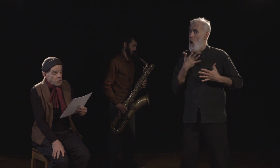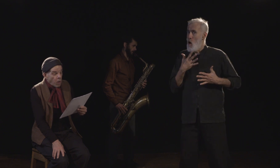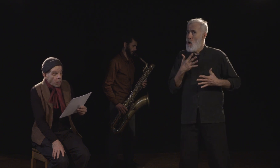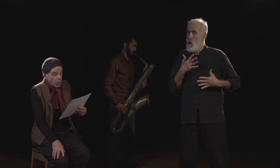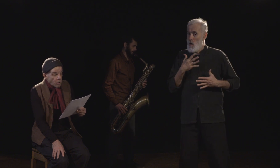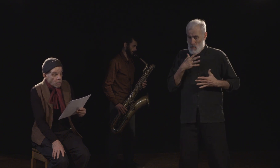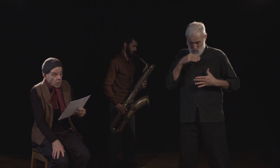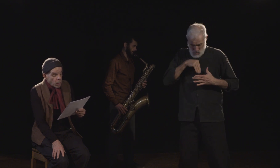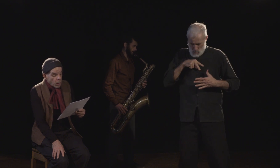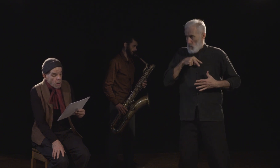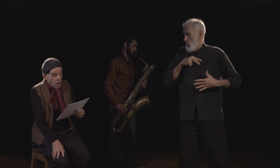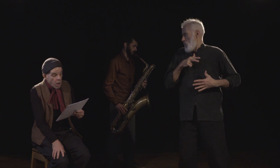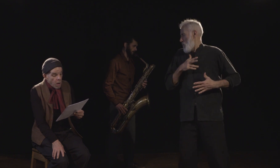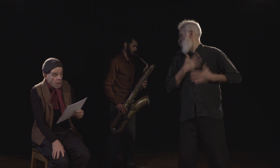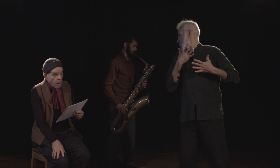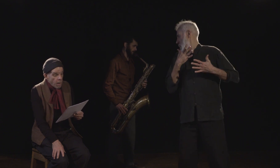dedans.